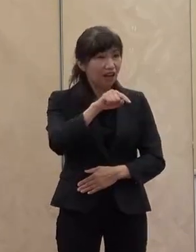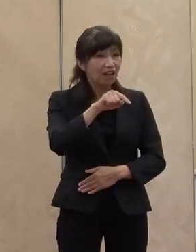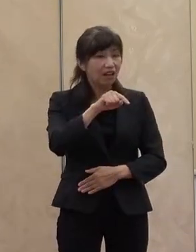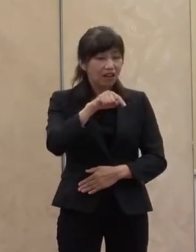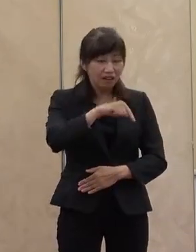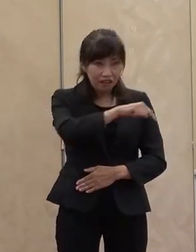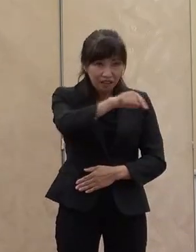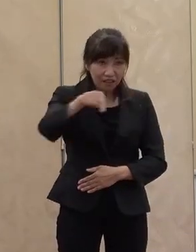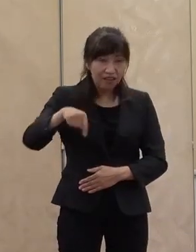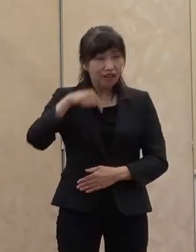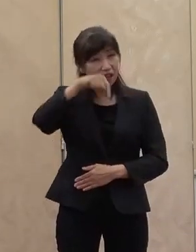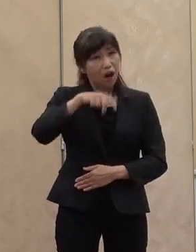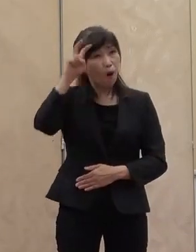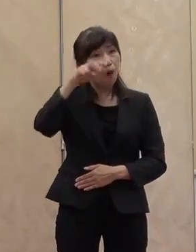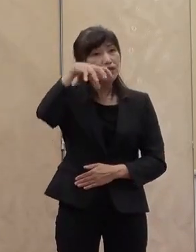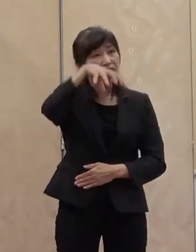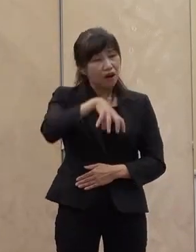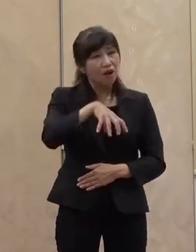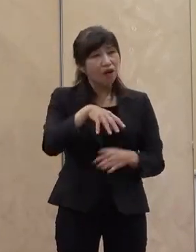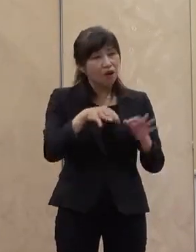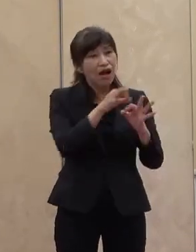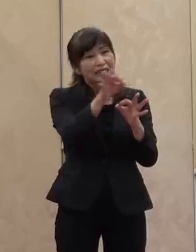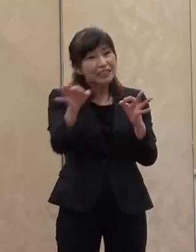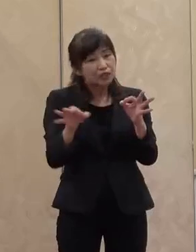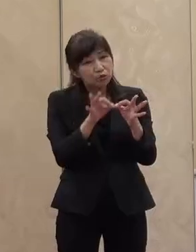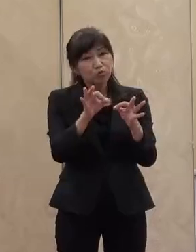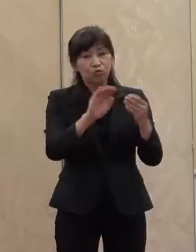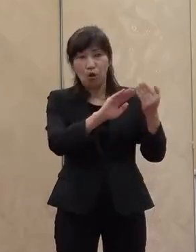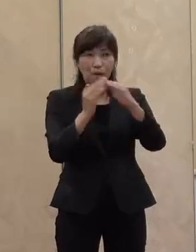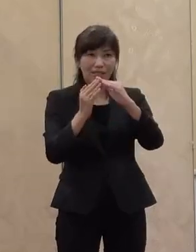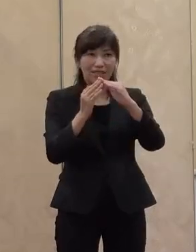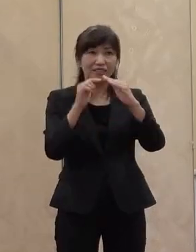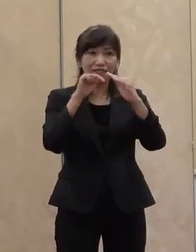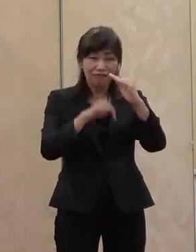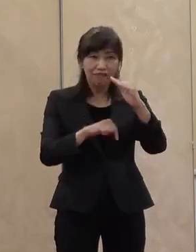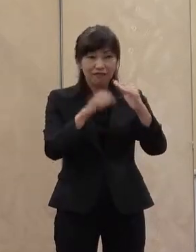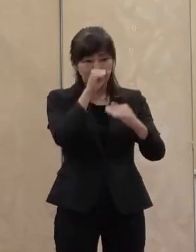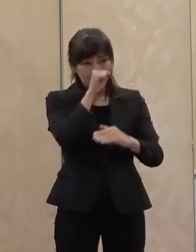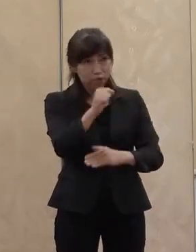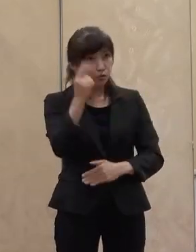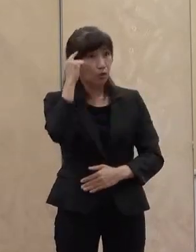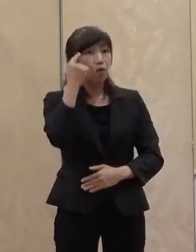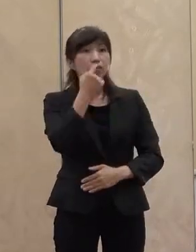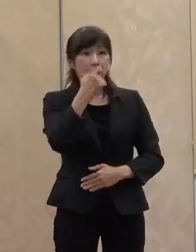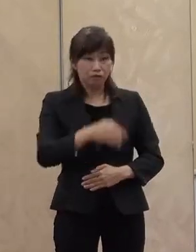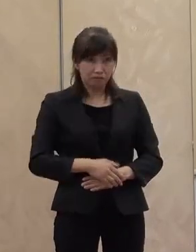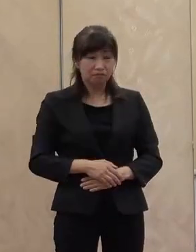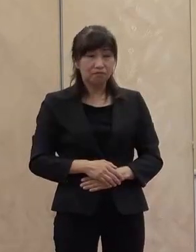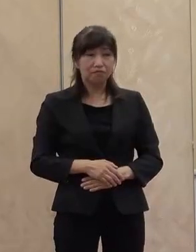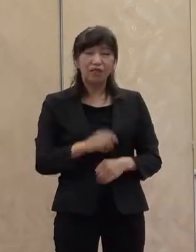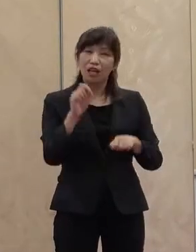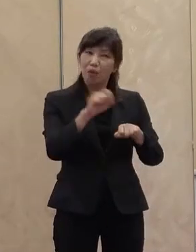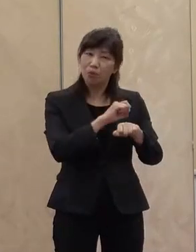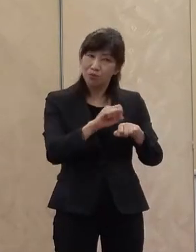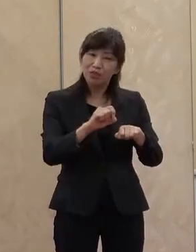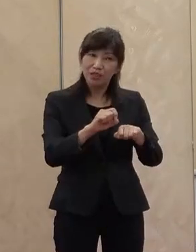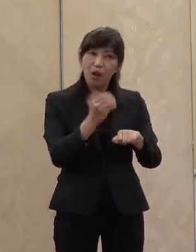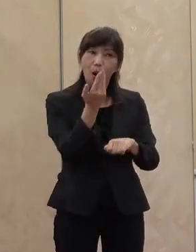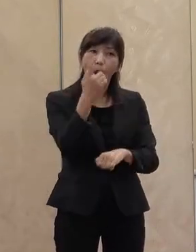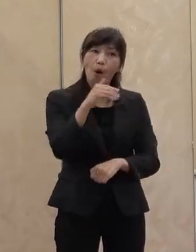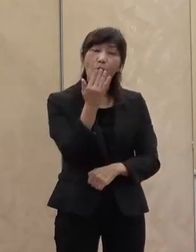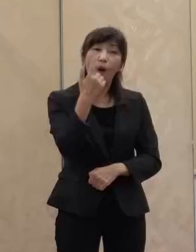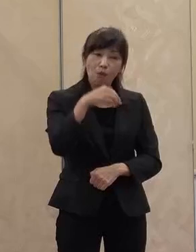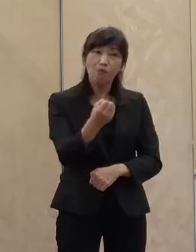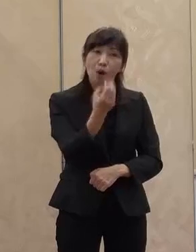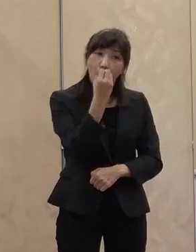すというのは大阪にとって重要なことじゃないかと思っています。特に今香港がああいう政治状況